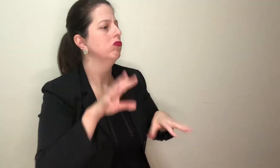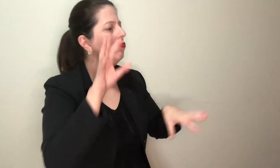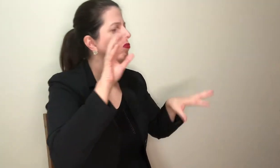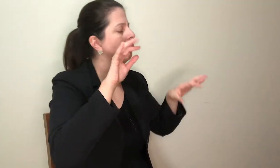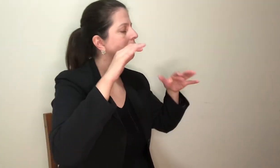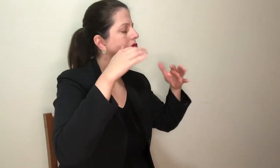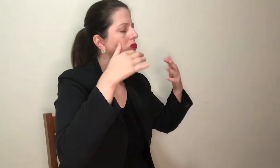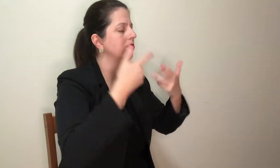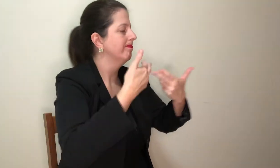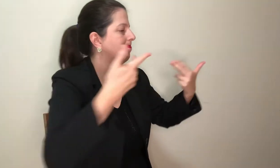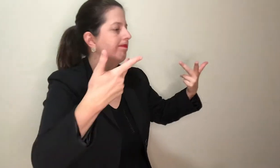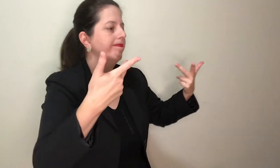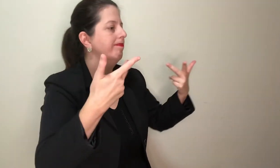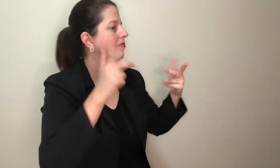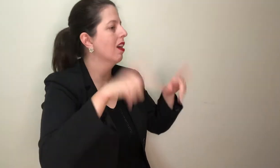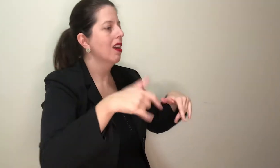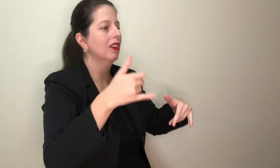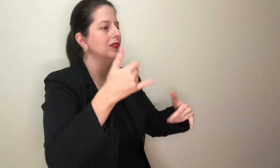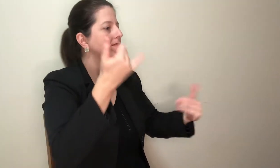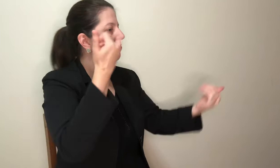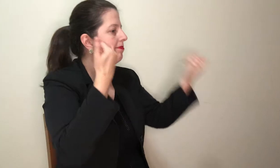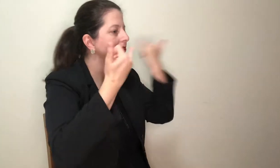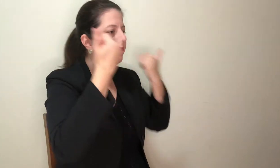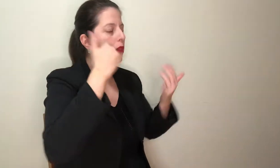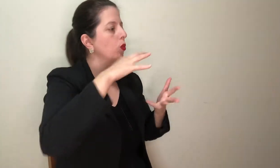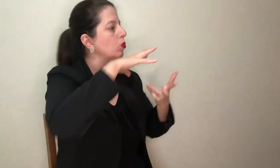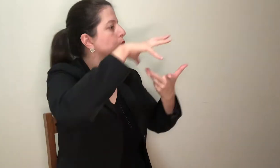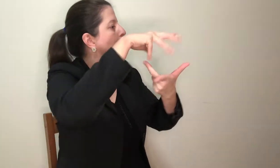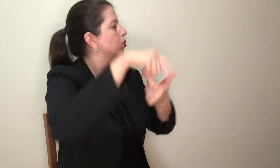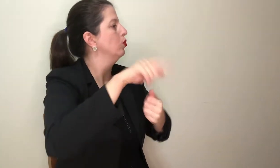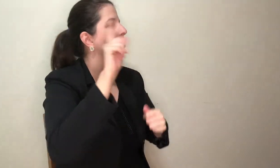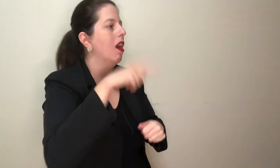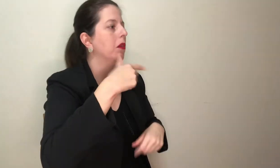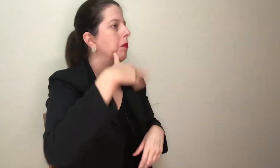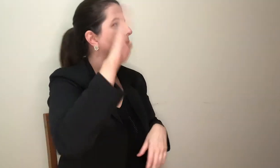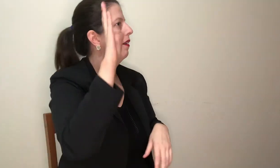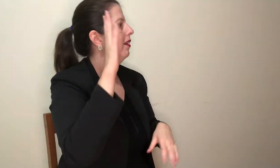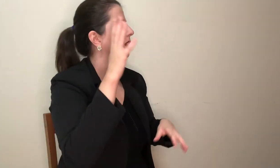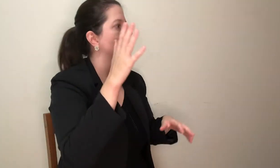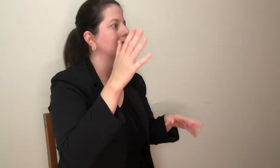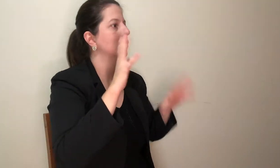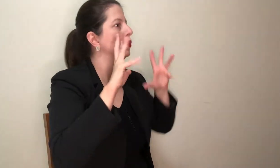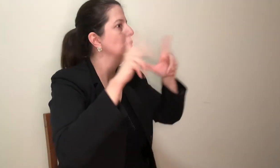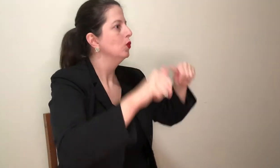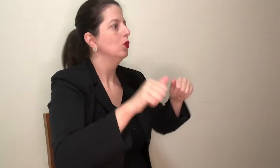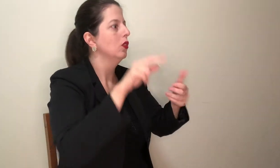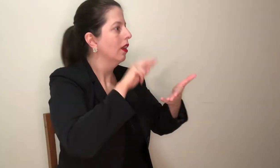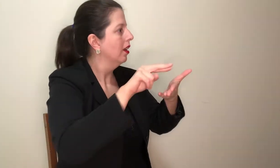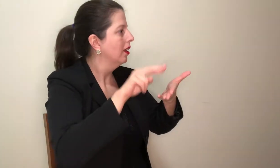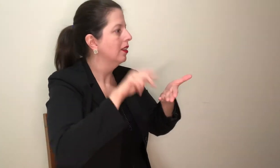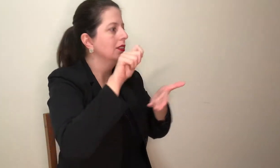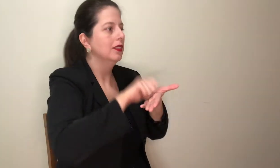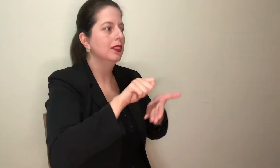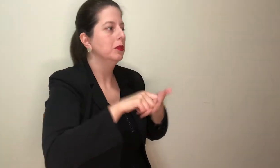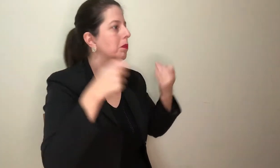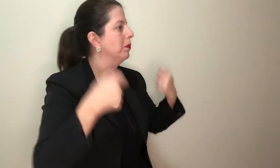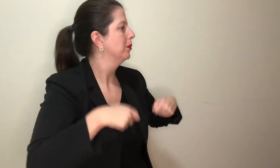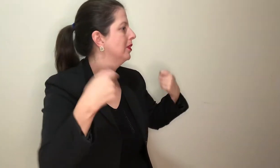as informações que circulam ao nosso redor. É muito mais informação por meio da leitura e da escrita. É impossível